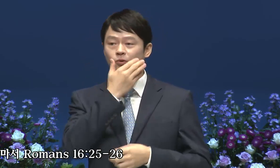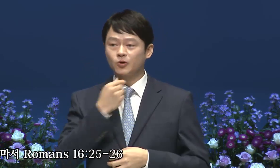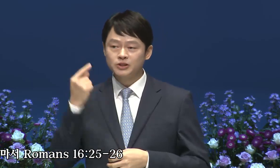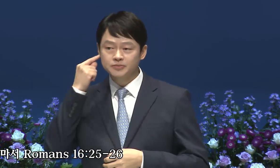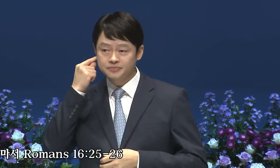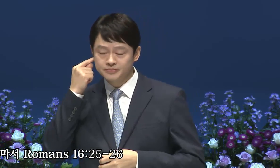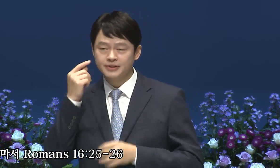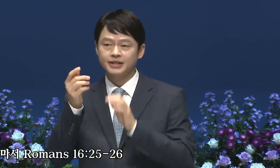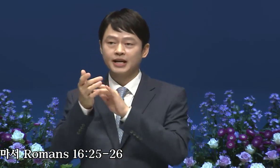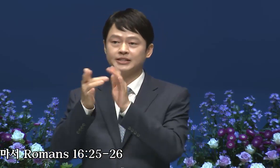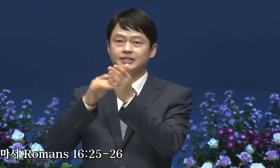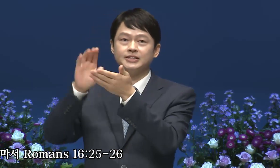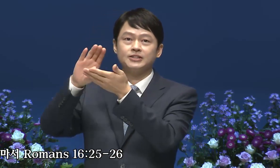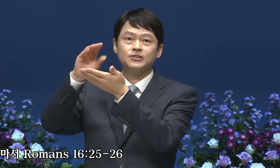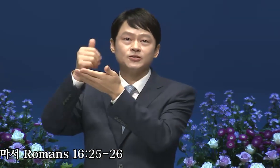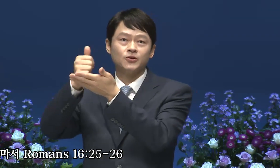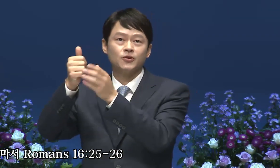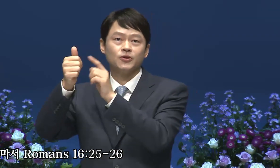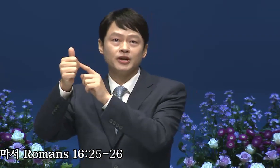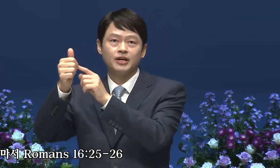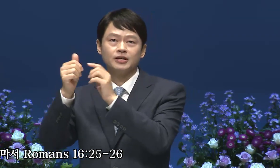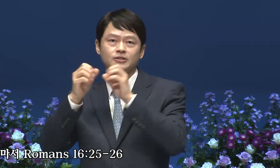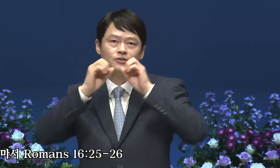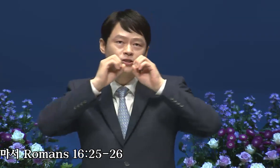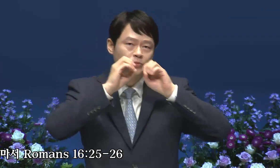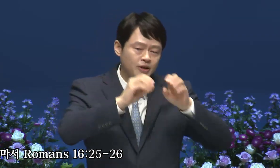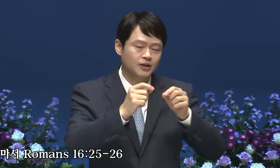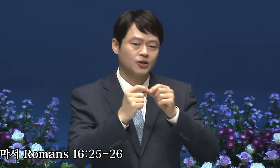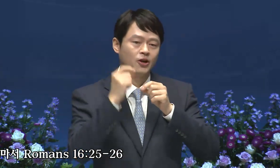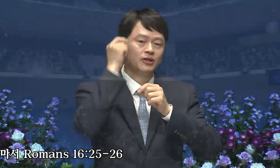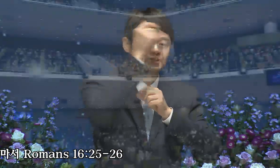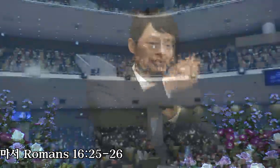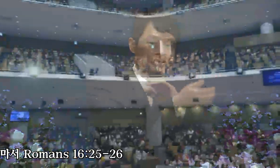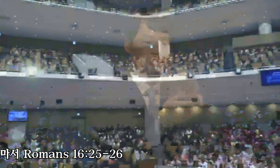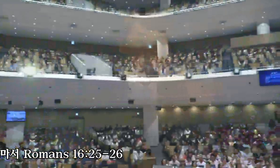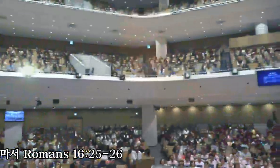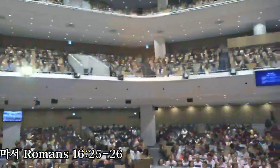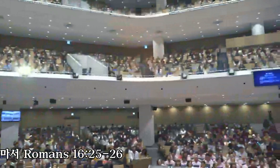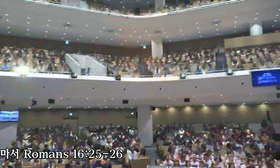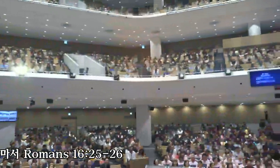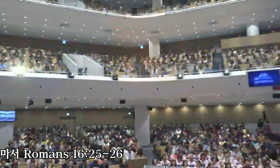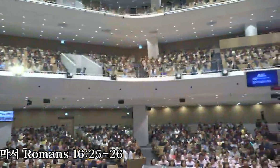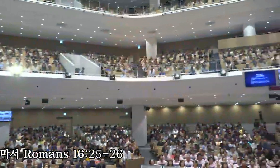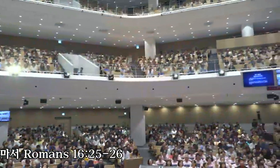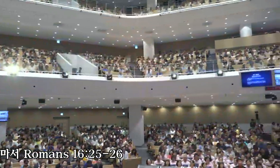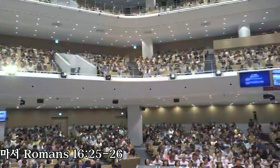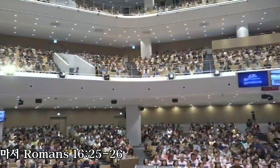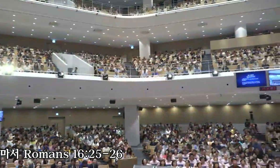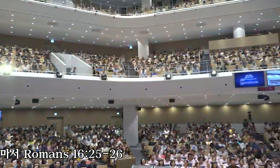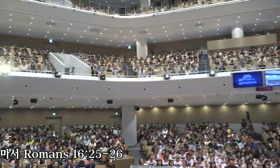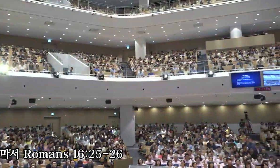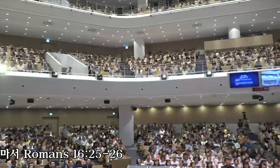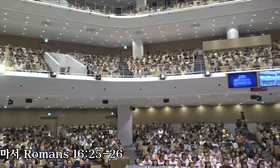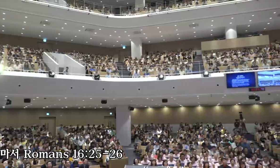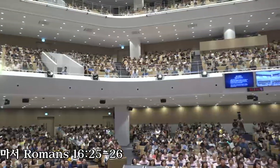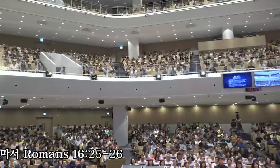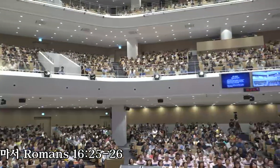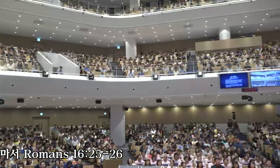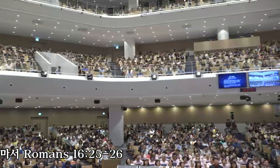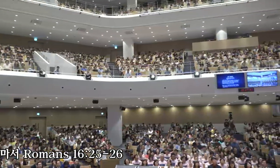로마서 16장 25절입니다. 나의 복음과 예수 그리스도를 전파함은 영세 전부터 감추었다가